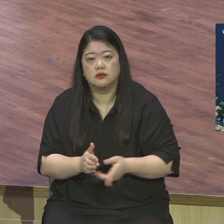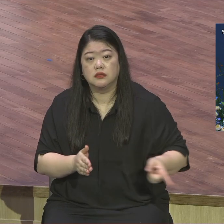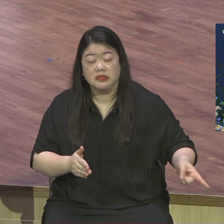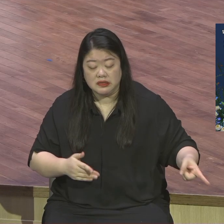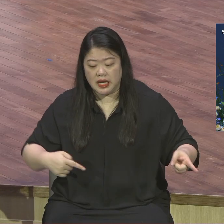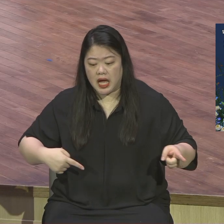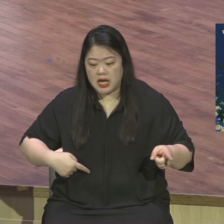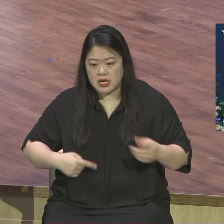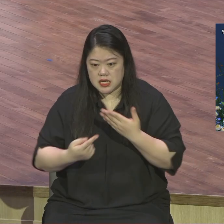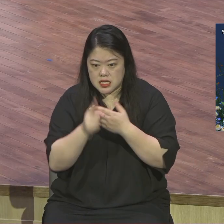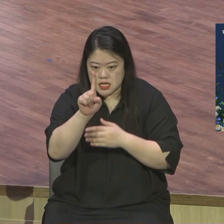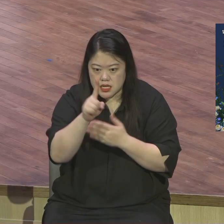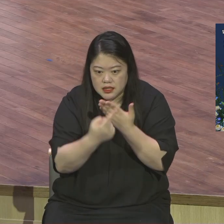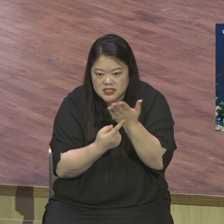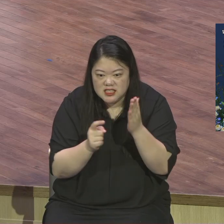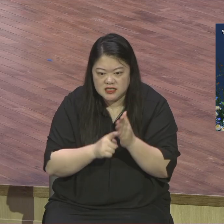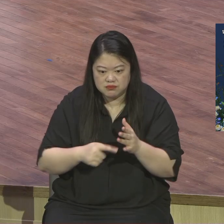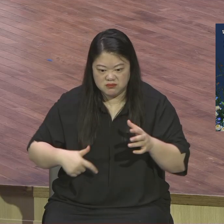방해하지